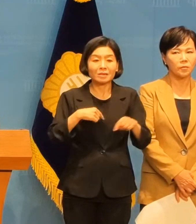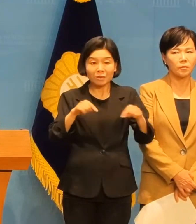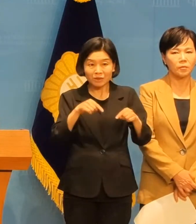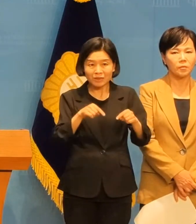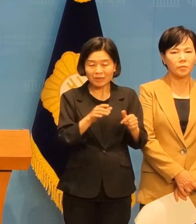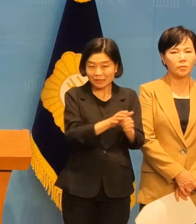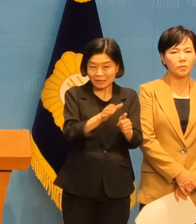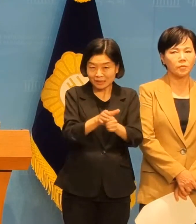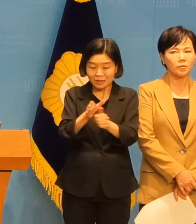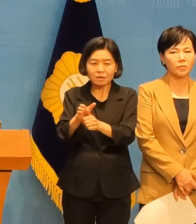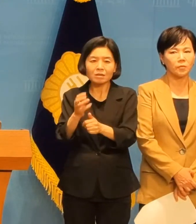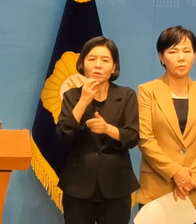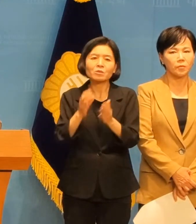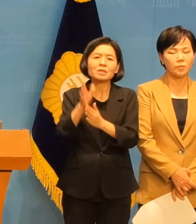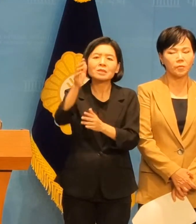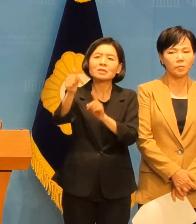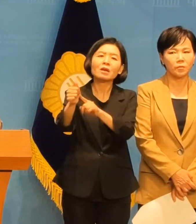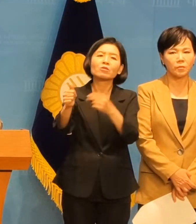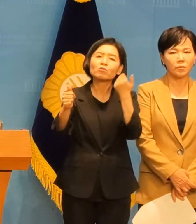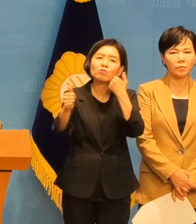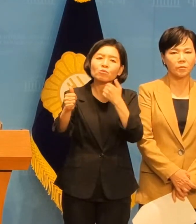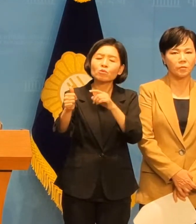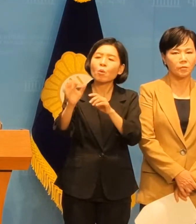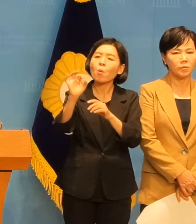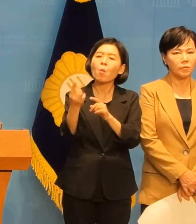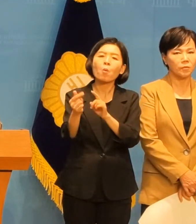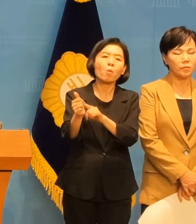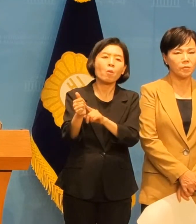하는 서울시장이 도대체 우리 서울 시민들을 어떻게